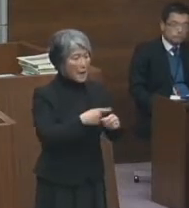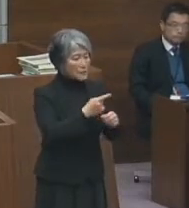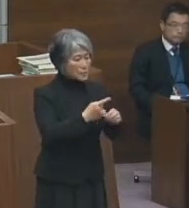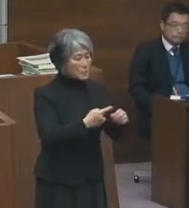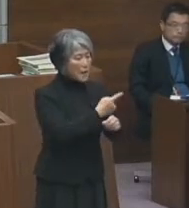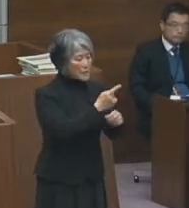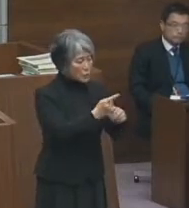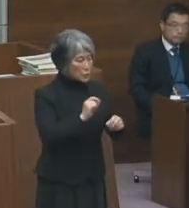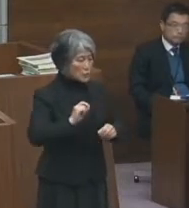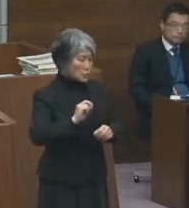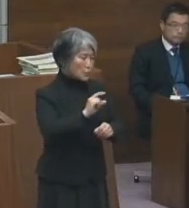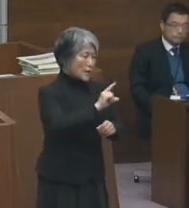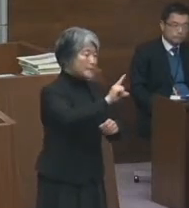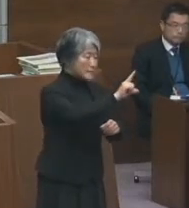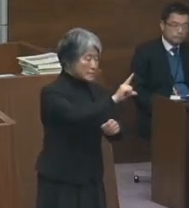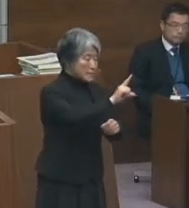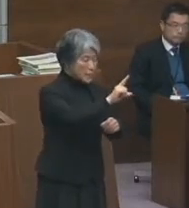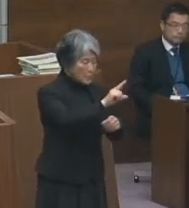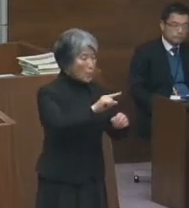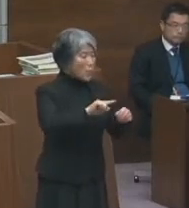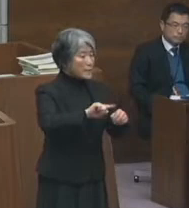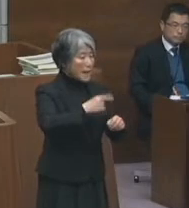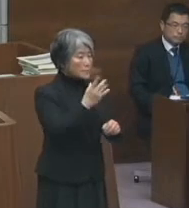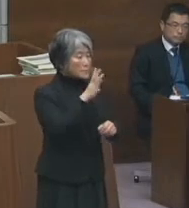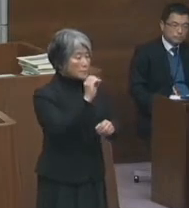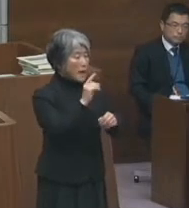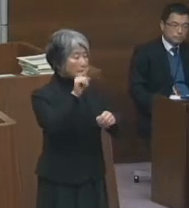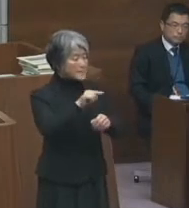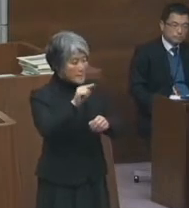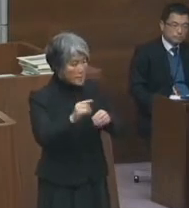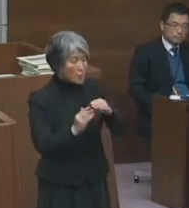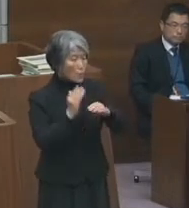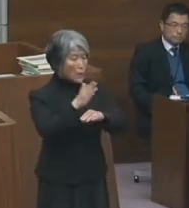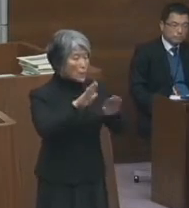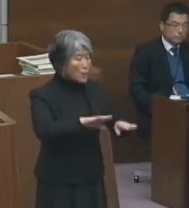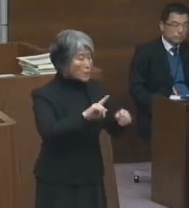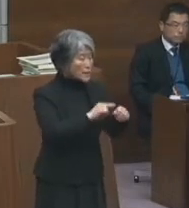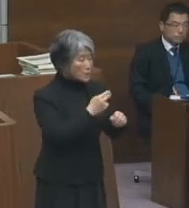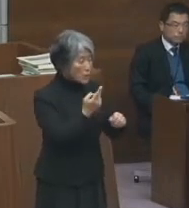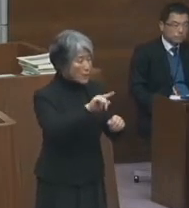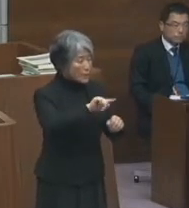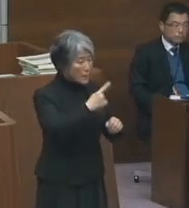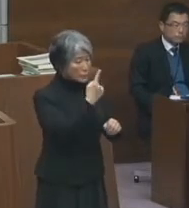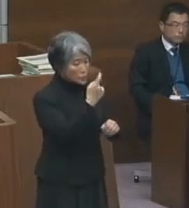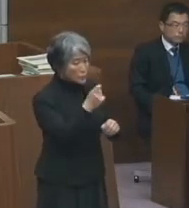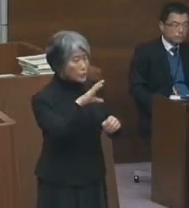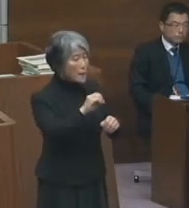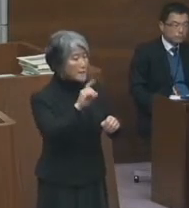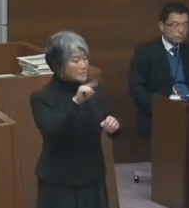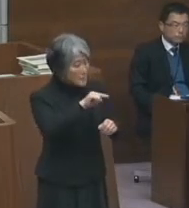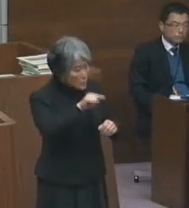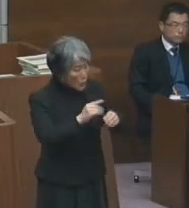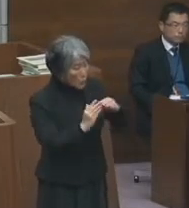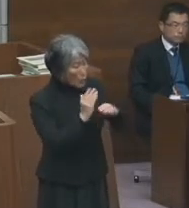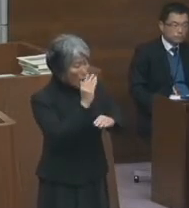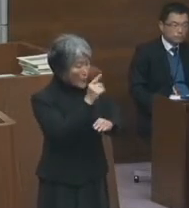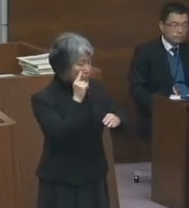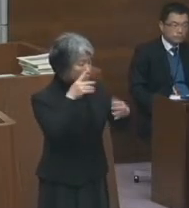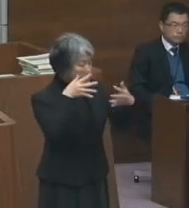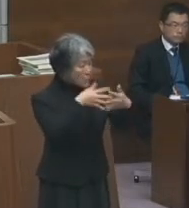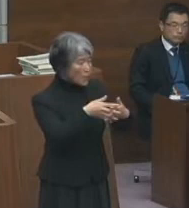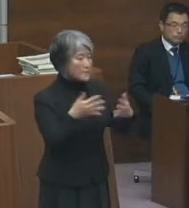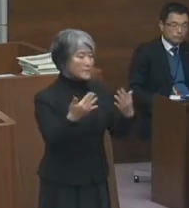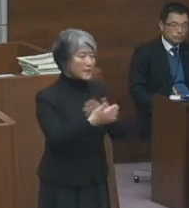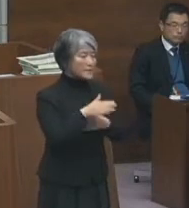めて年間利用者が100万人を超え、今年度は110万人を超える見込みとなっております。1時間あたりの運行本数